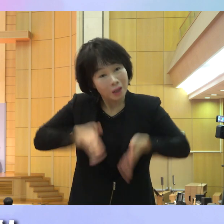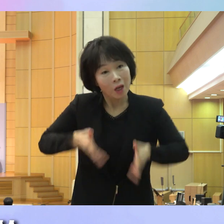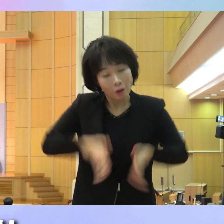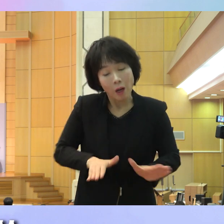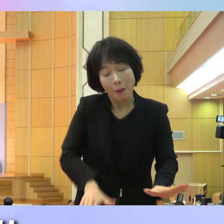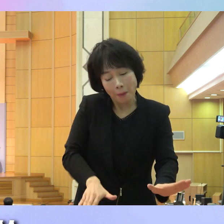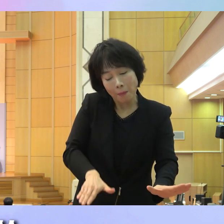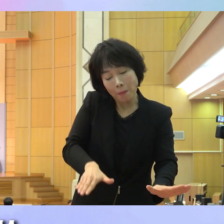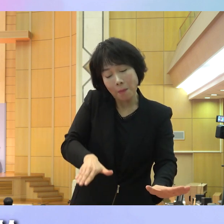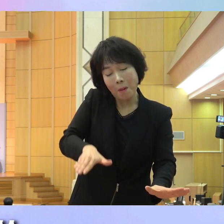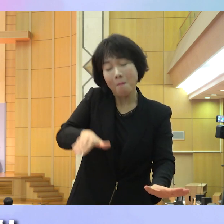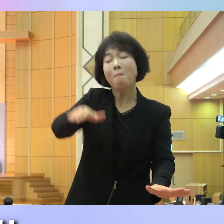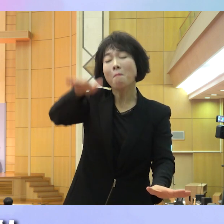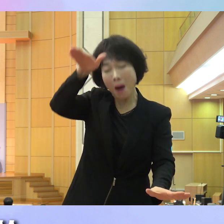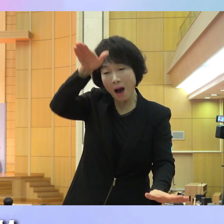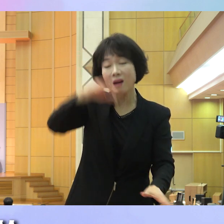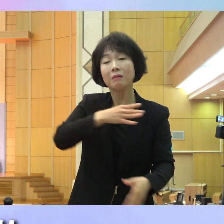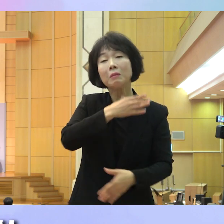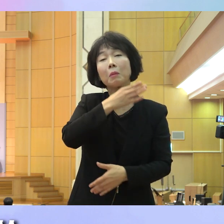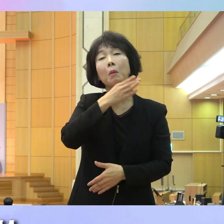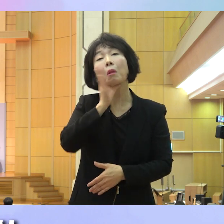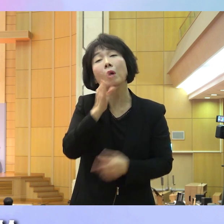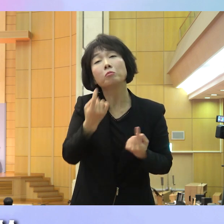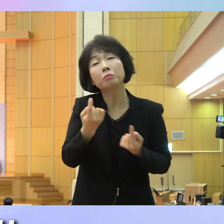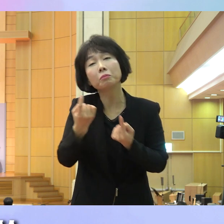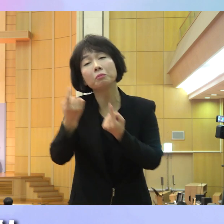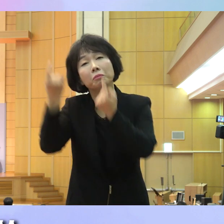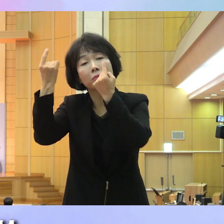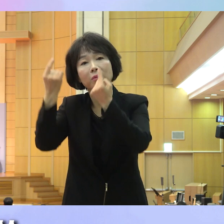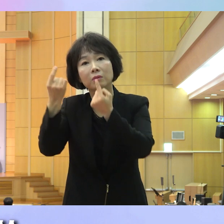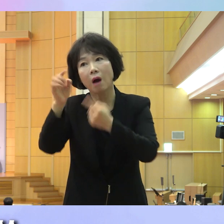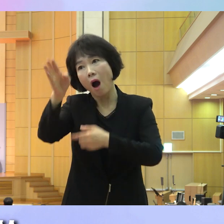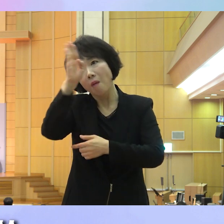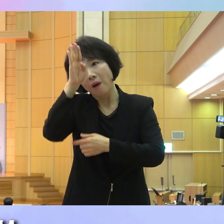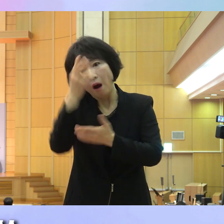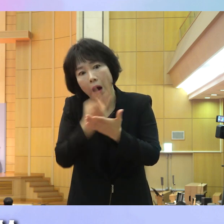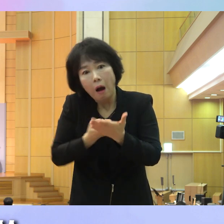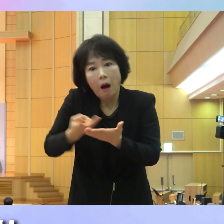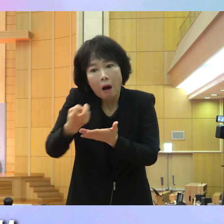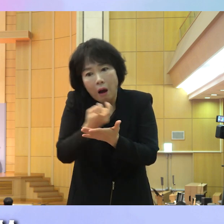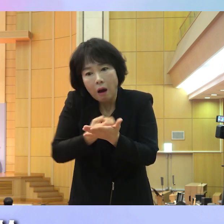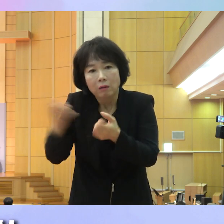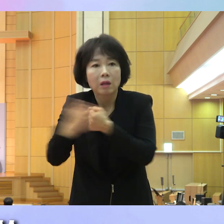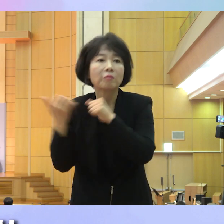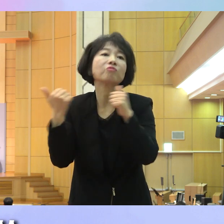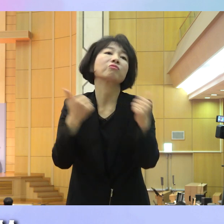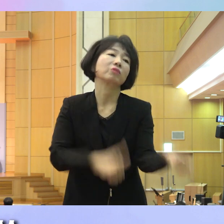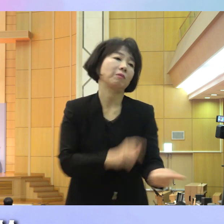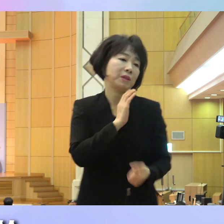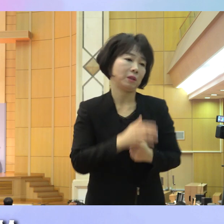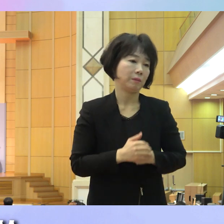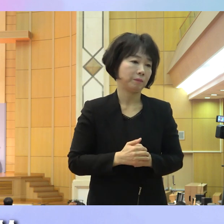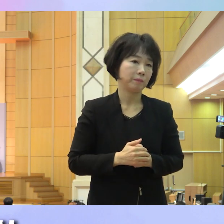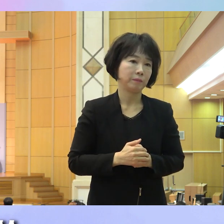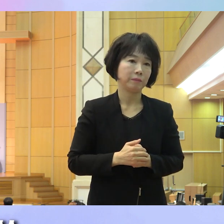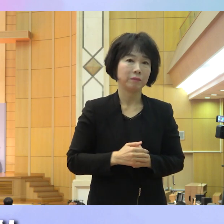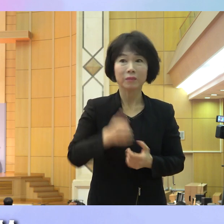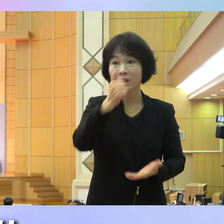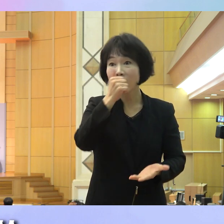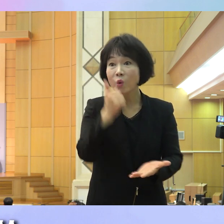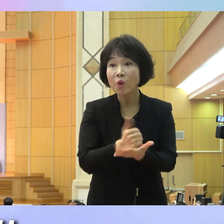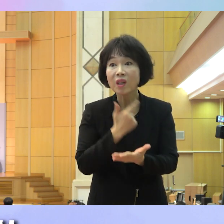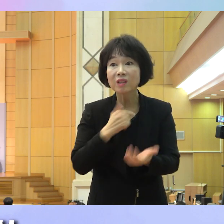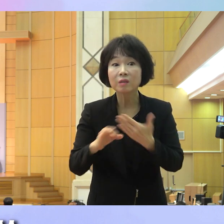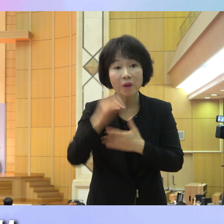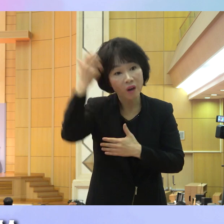병으로 돌아가시는 것입니다. 그래서 육체는 병사라고 말하고 내 영이 죽는 건 죄로 말미암아 죽기 때문에